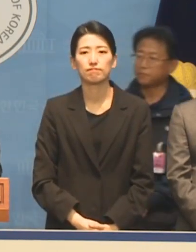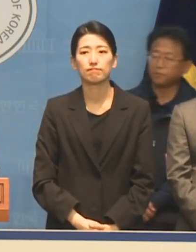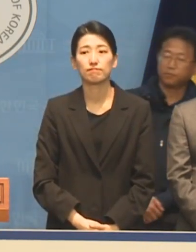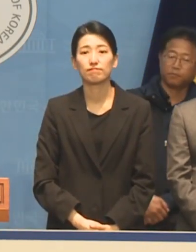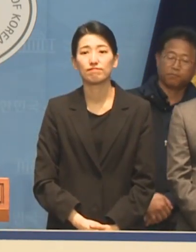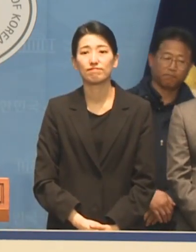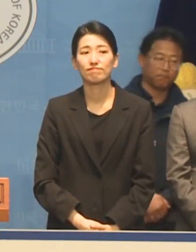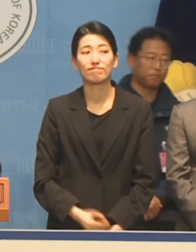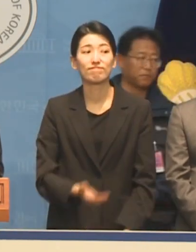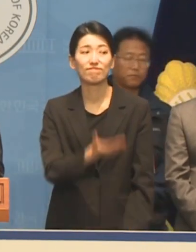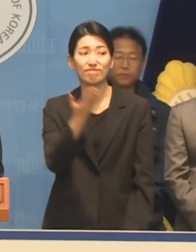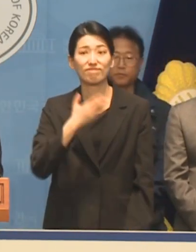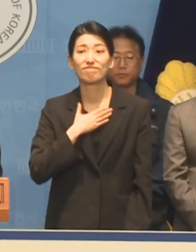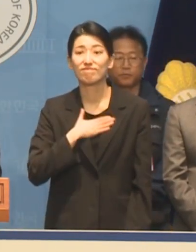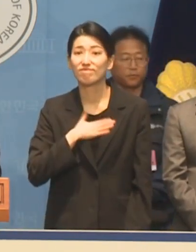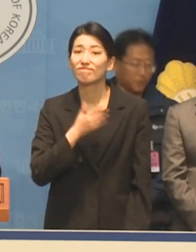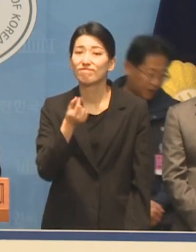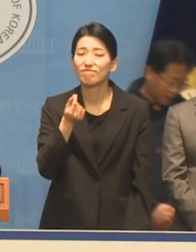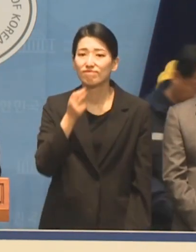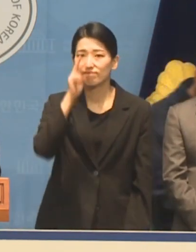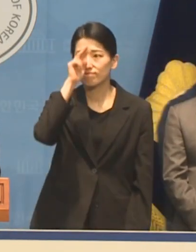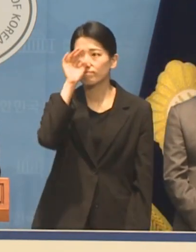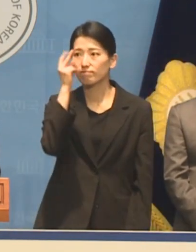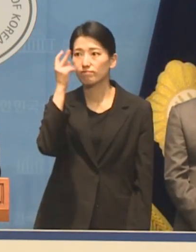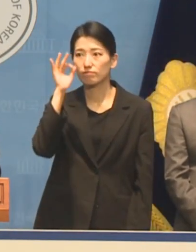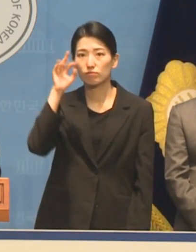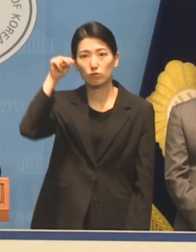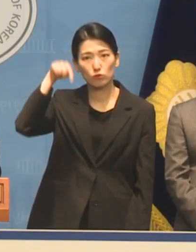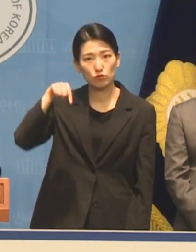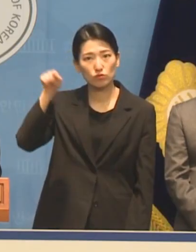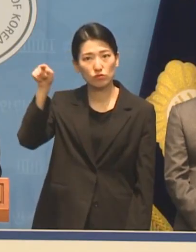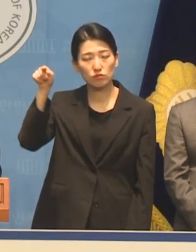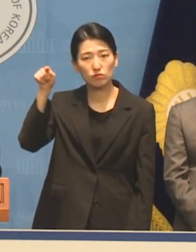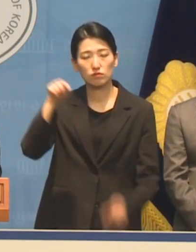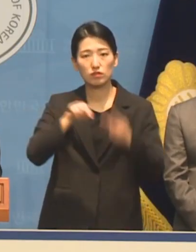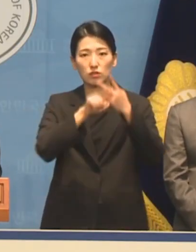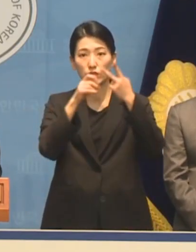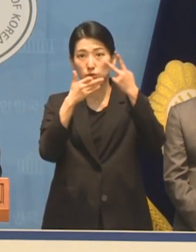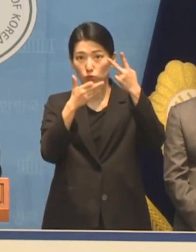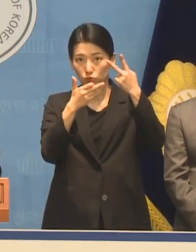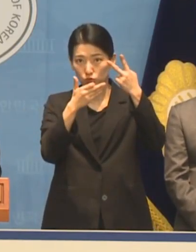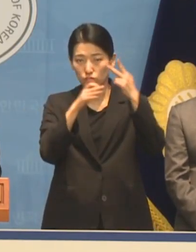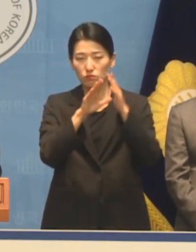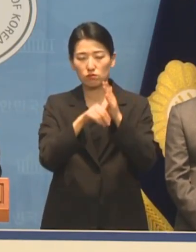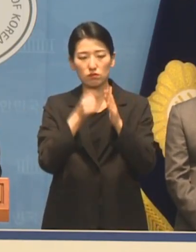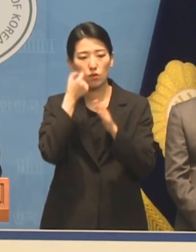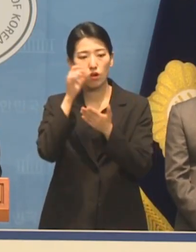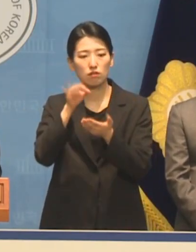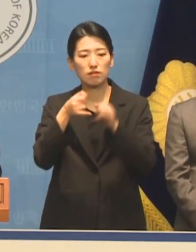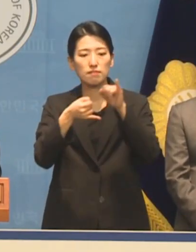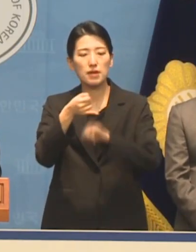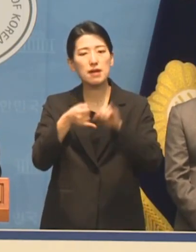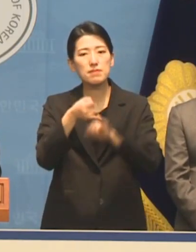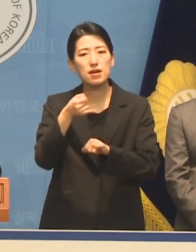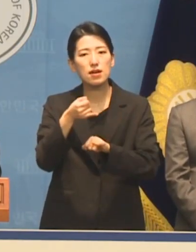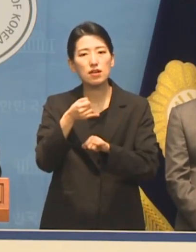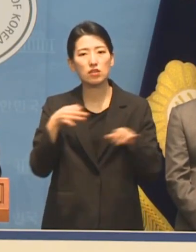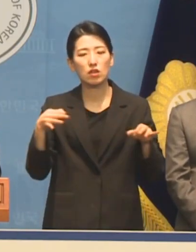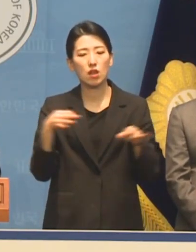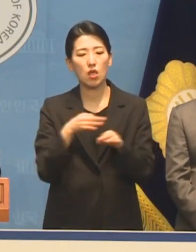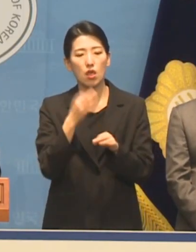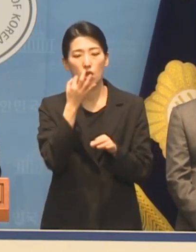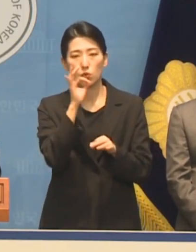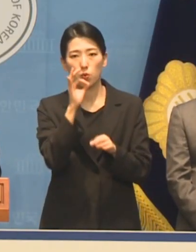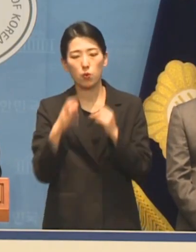네, 아시는 것처럼 박영우 회장은 지난 2월 19일에 임금체불과 횡령 등의 혐의와